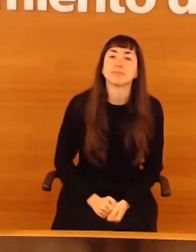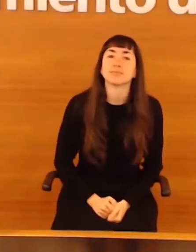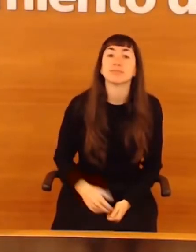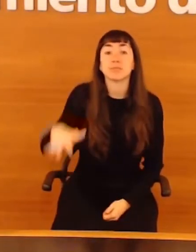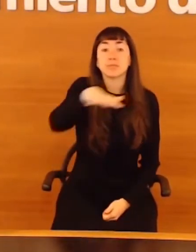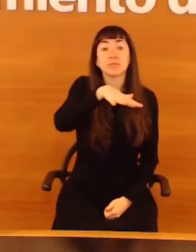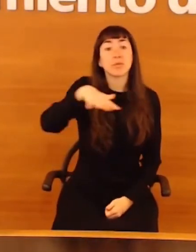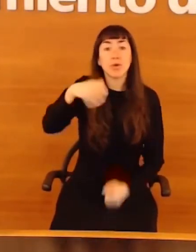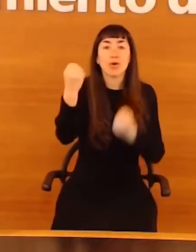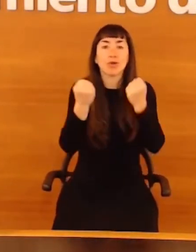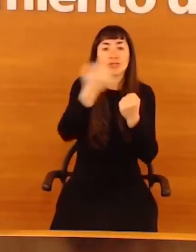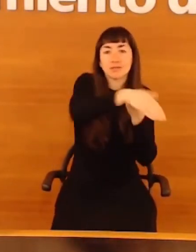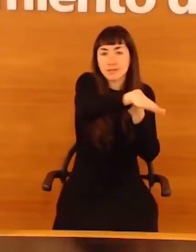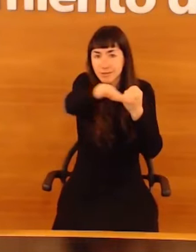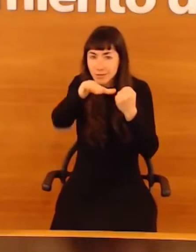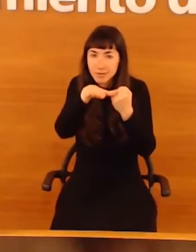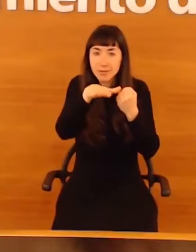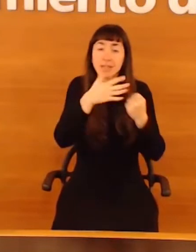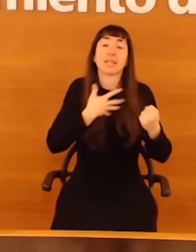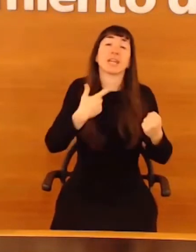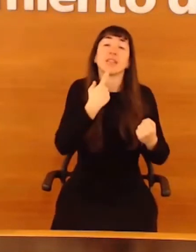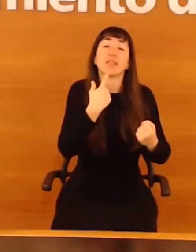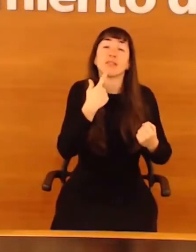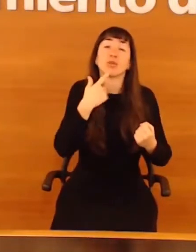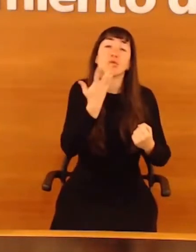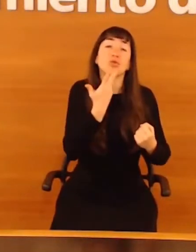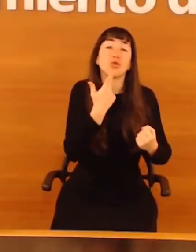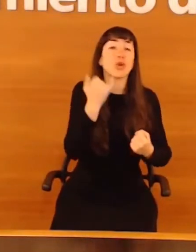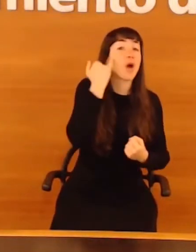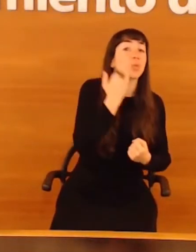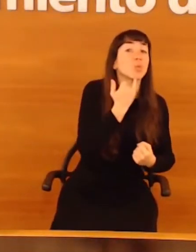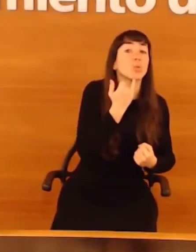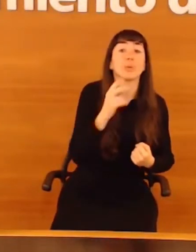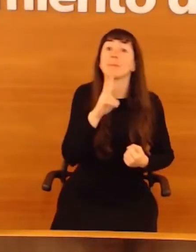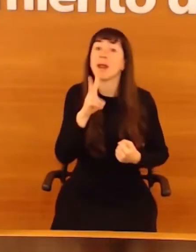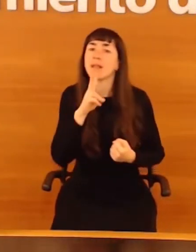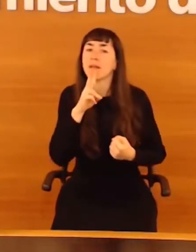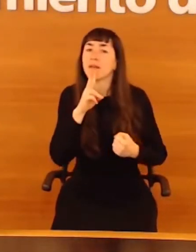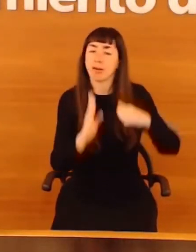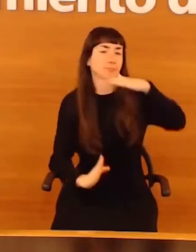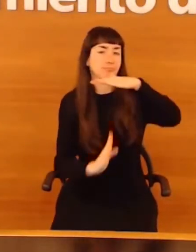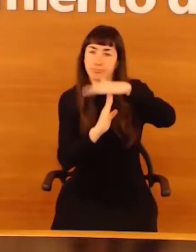zona de aparcamiento restringido, esto es la zona verde y la zona azul de las calles de nuestra ciudad.